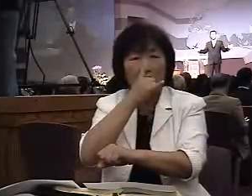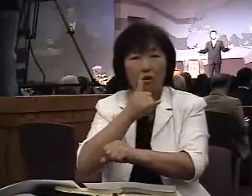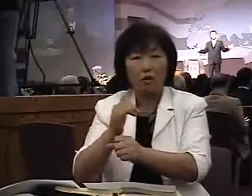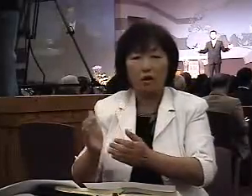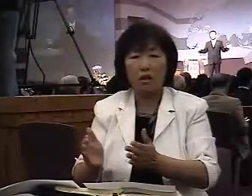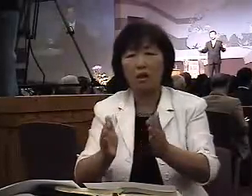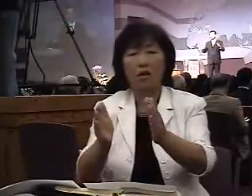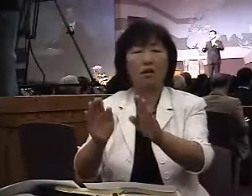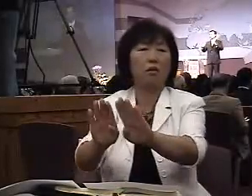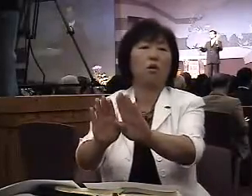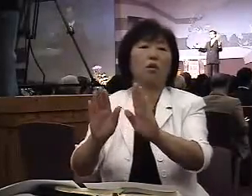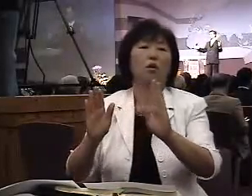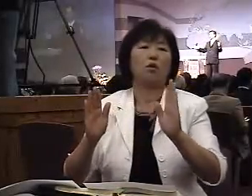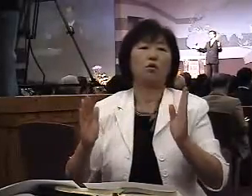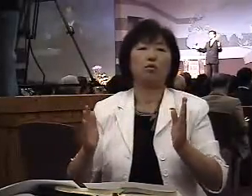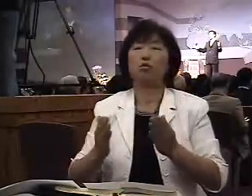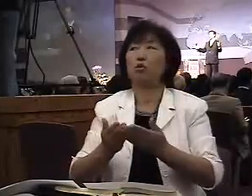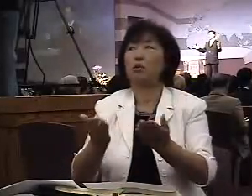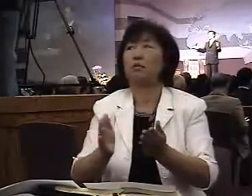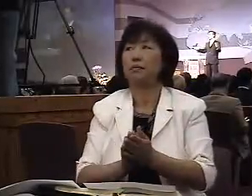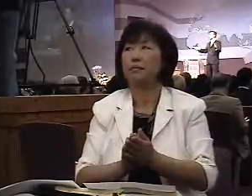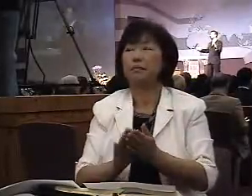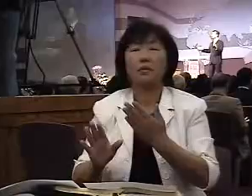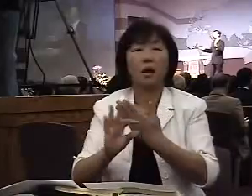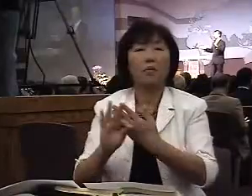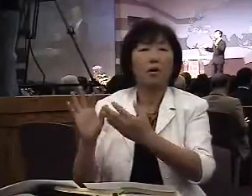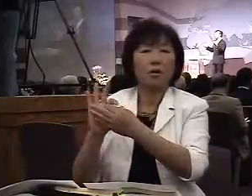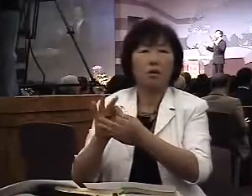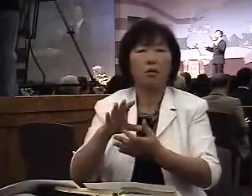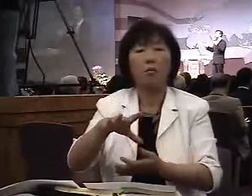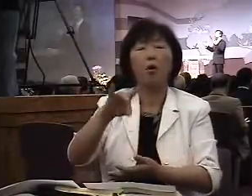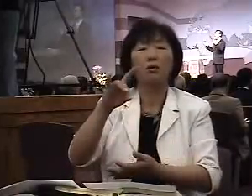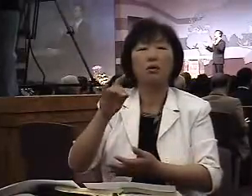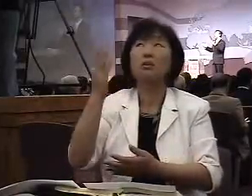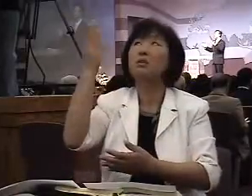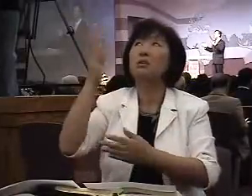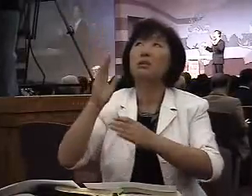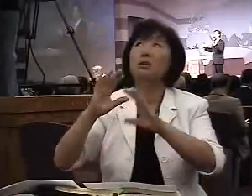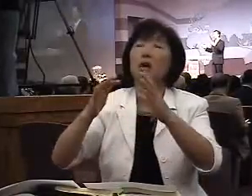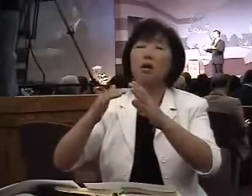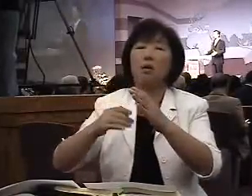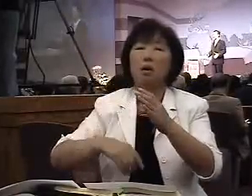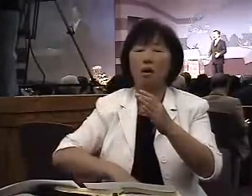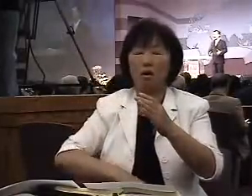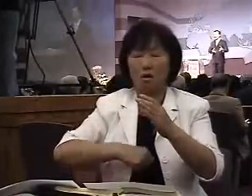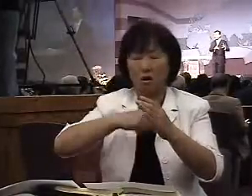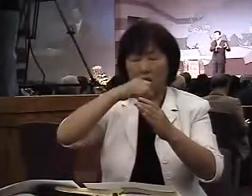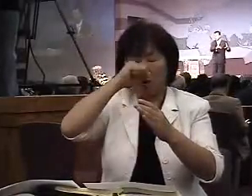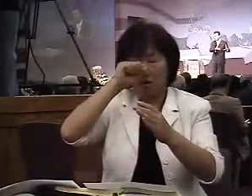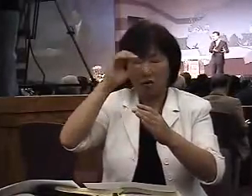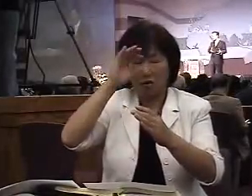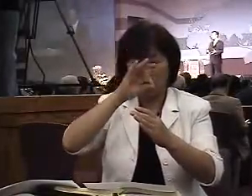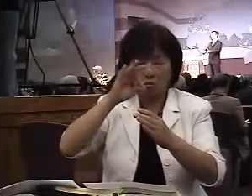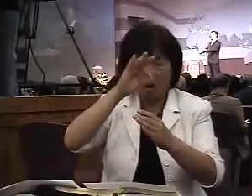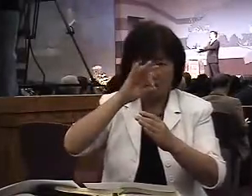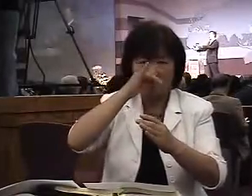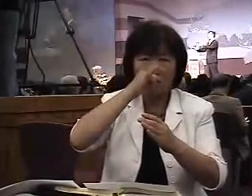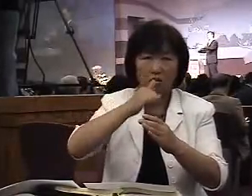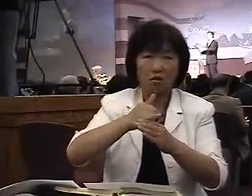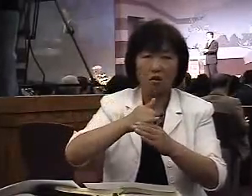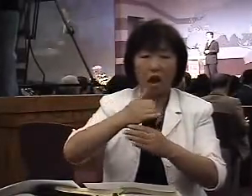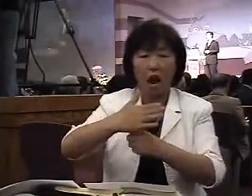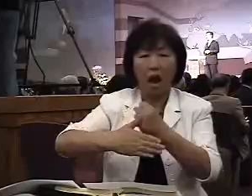열어주시더라고요. 길을 열어주시면서 먼저 그 나라와 의를 구하면서 나갈 수 있도록 하나님께서